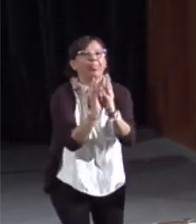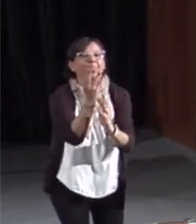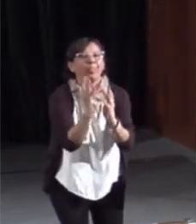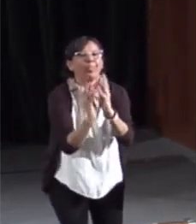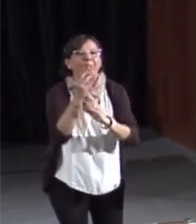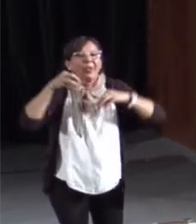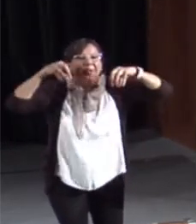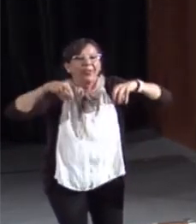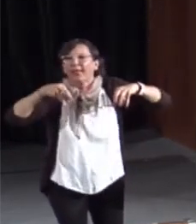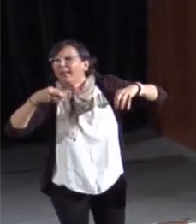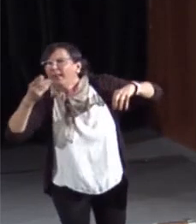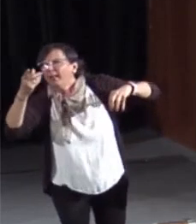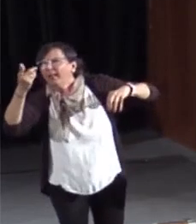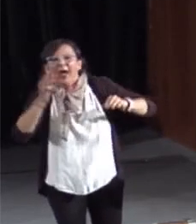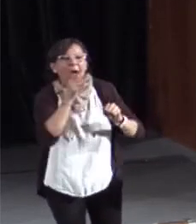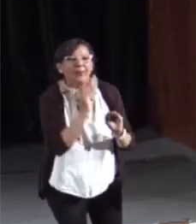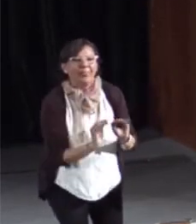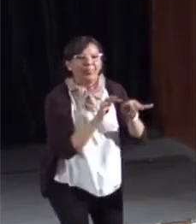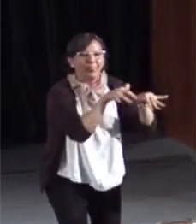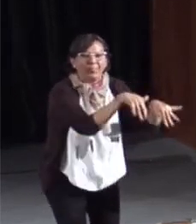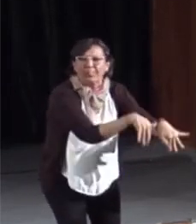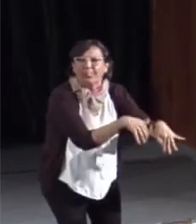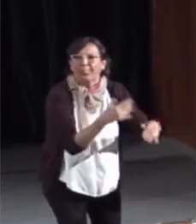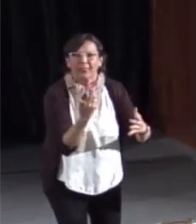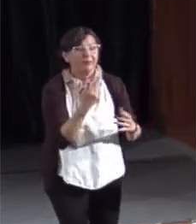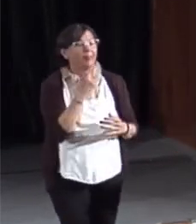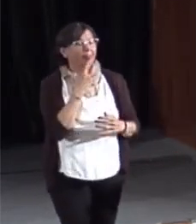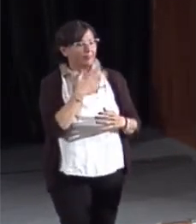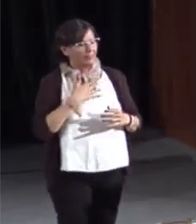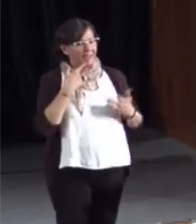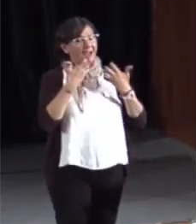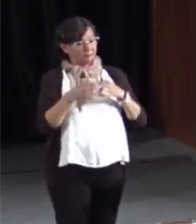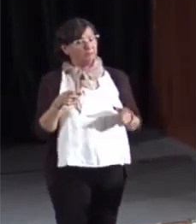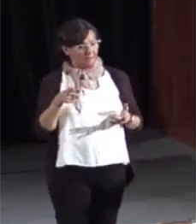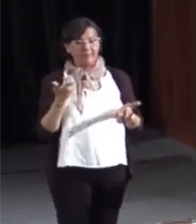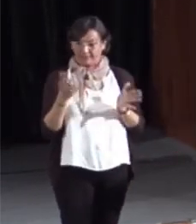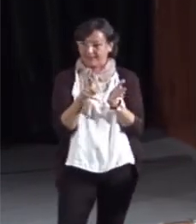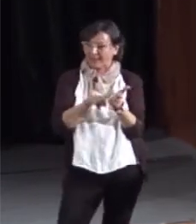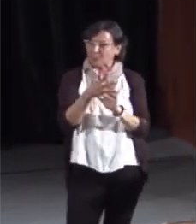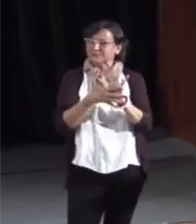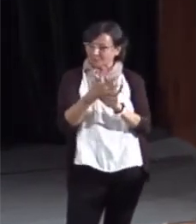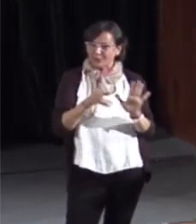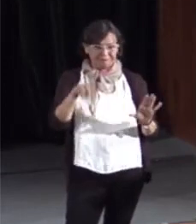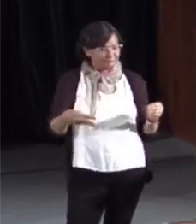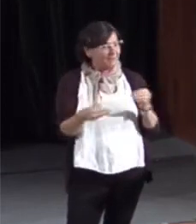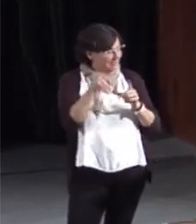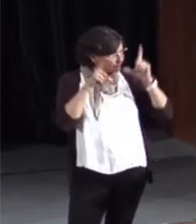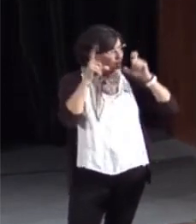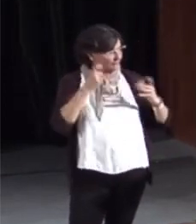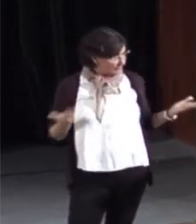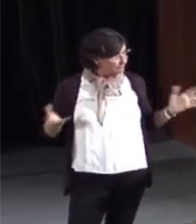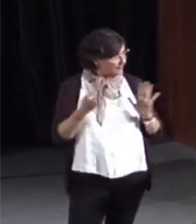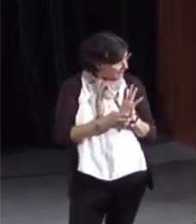Si yo os hago esta expresión, sabéis automáticamente, sin daros un signo, que la intensidad de lo que voy a decir es muy